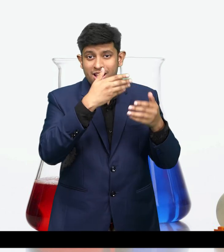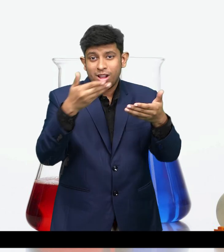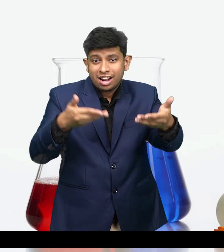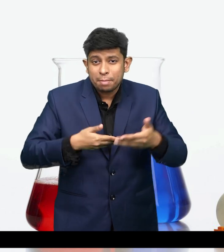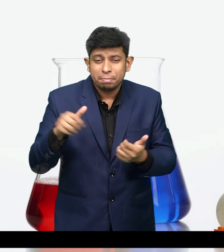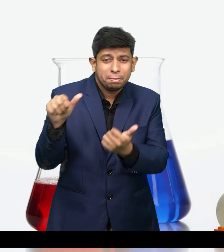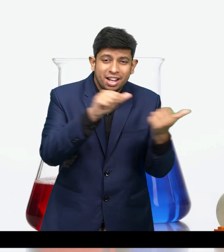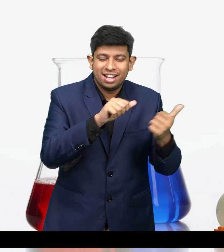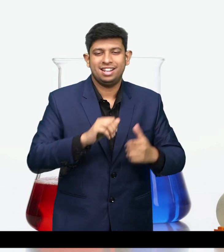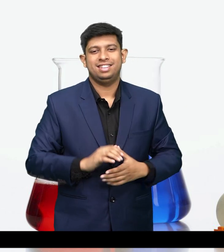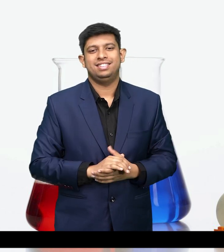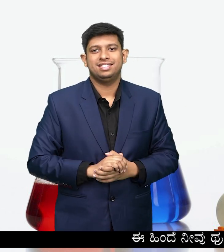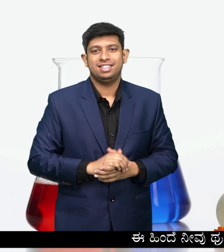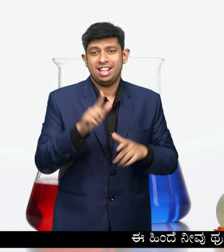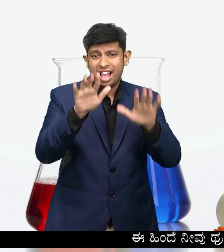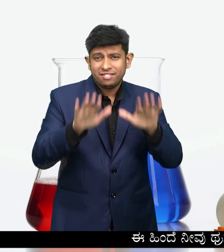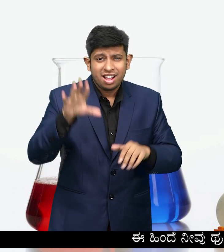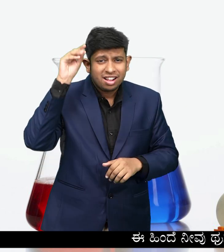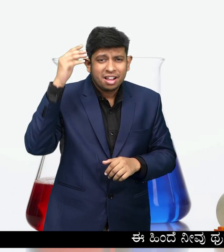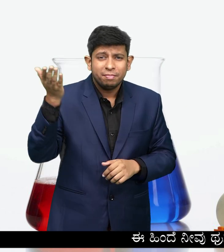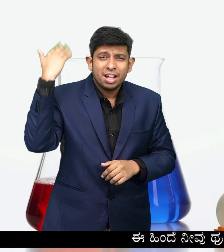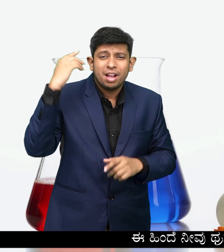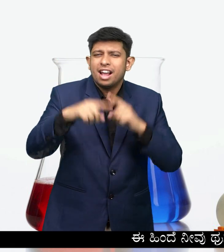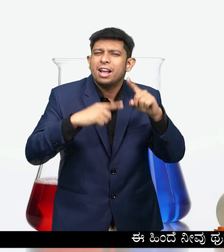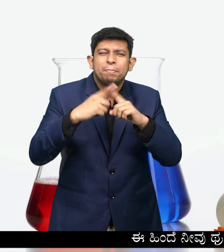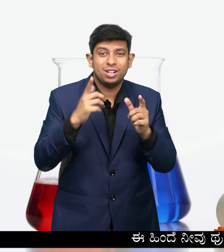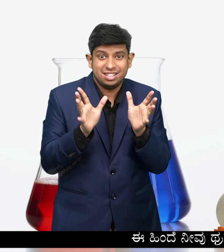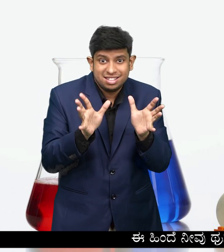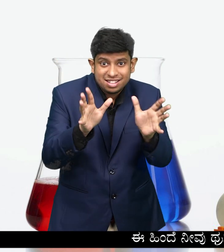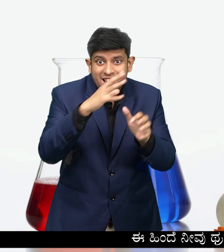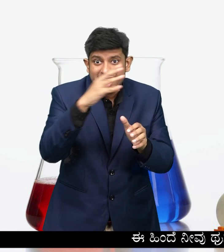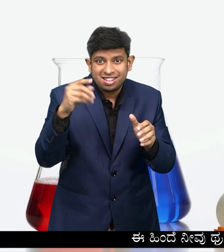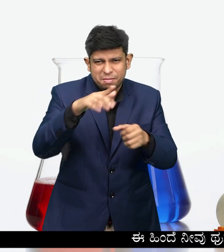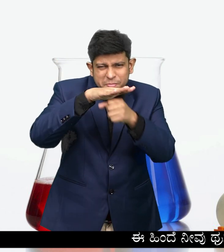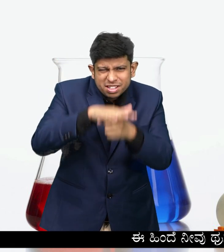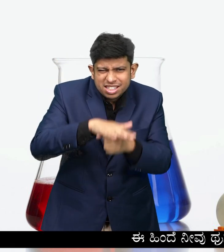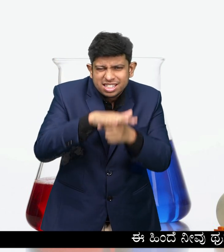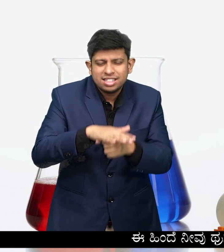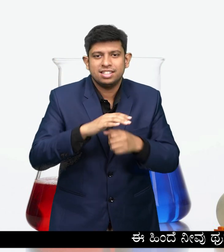ನಿಮ್ಮೆಲ್ಲರಿಗೂ ಮರಳಿ ಸ್ವಾಗತ. ಈ ಹಿಂದೆ ನೀವು ಥ್ರಸ್ಟ್ ಮತ್ತು ಪ್ರೆಷರ್ ಬಗ್ಗೆ ಕಲಿತಿದ್ದೀರಿ.